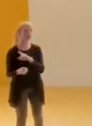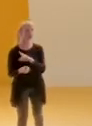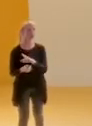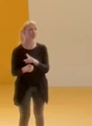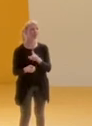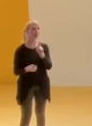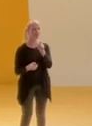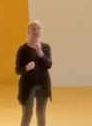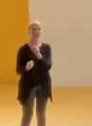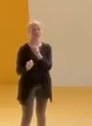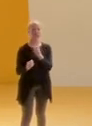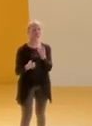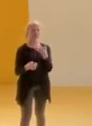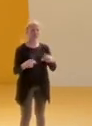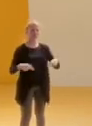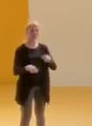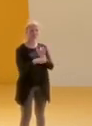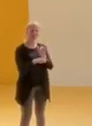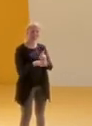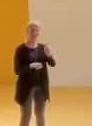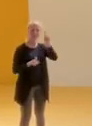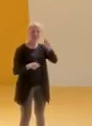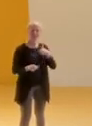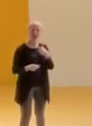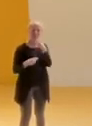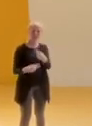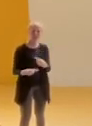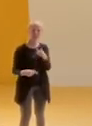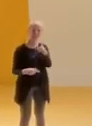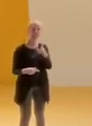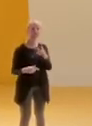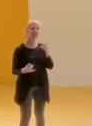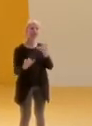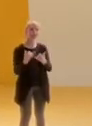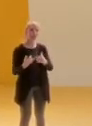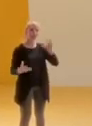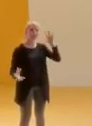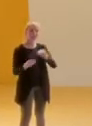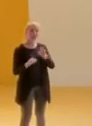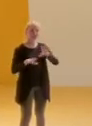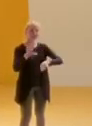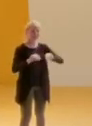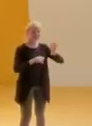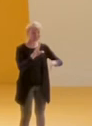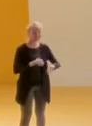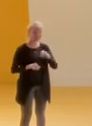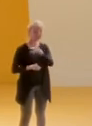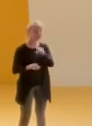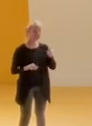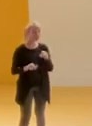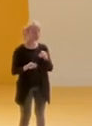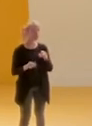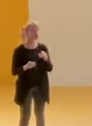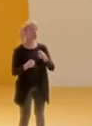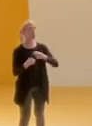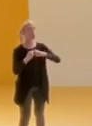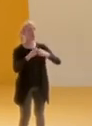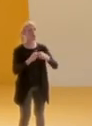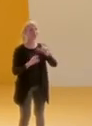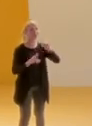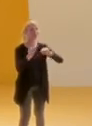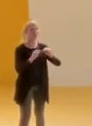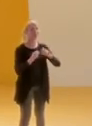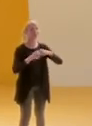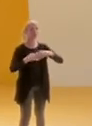mnie nadmiernie nie Skrytykował przy niższych inflacjach ta zależność Budzi kontrowersje się trochę wysypuje i trzeba trochę modele komplikować A wiadomo